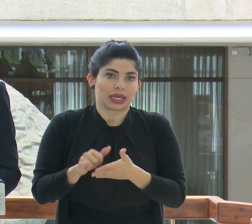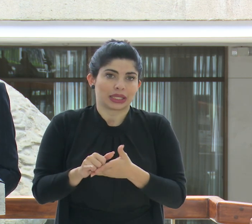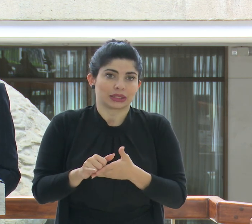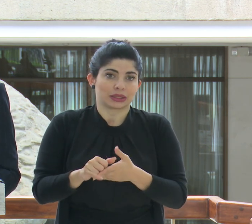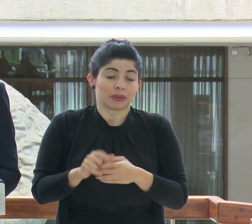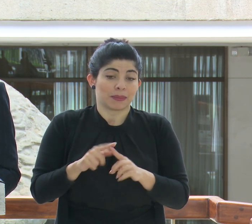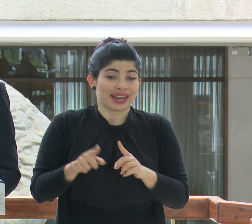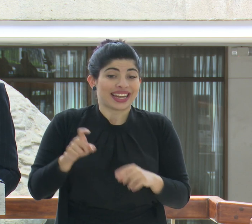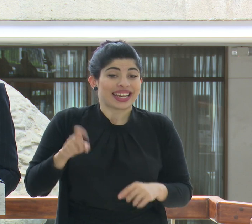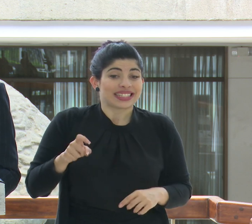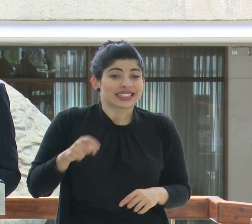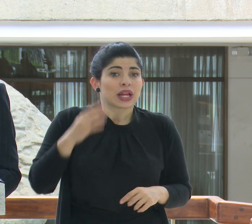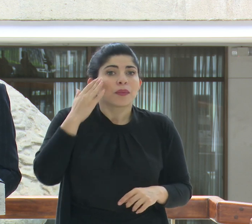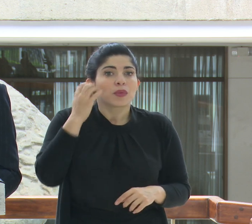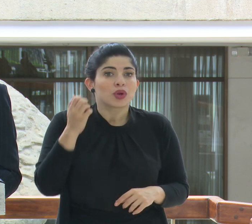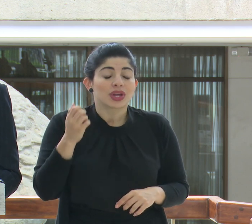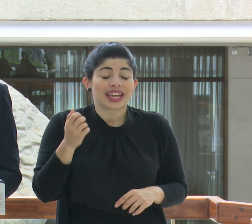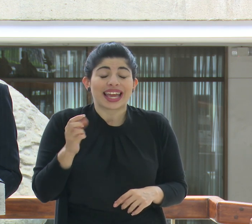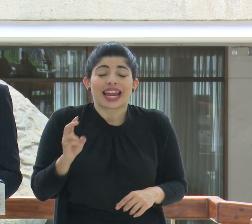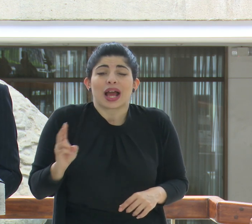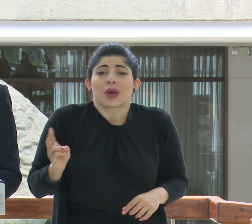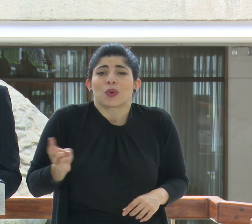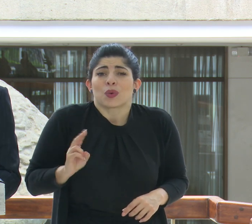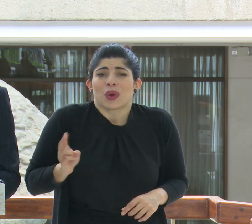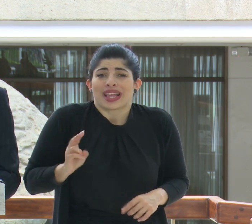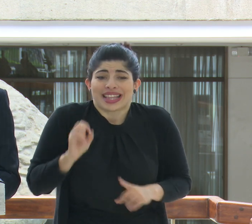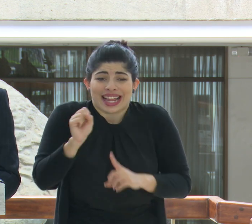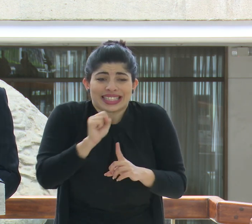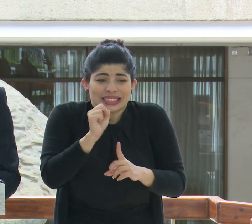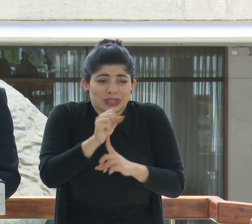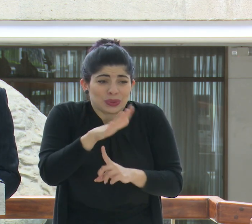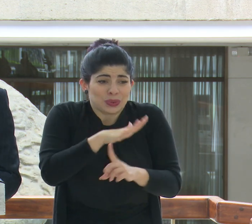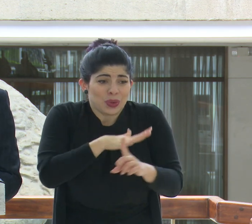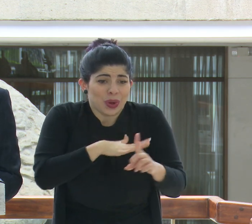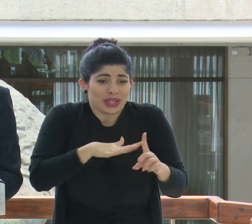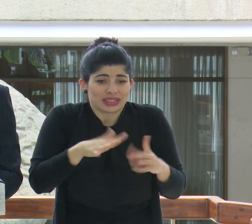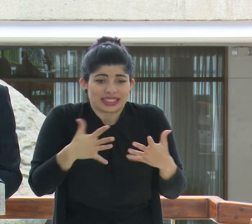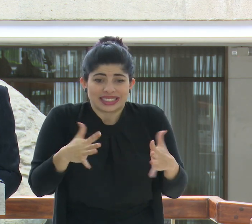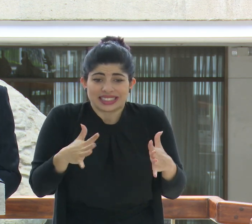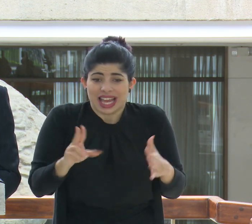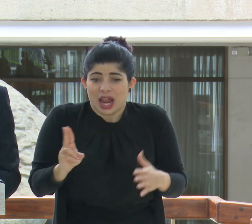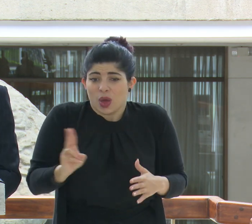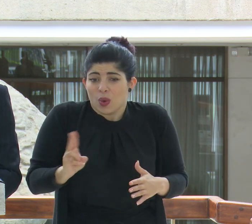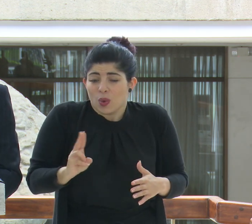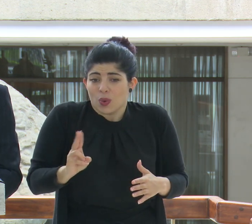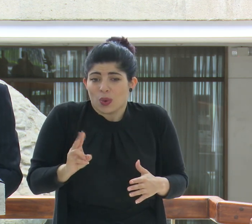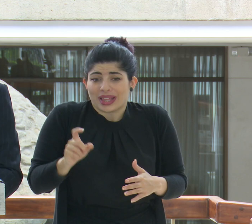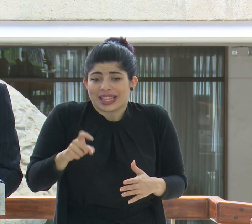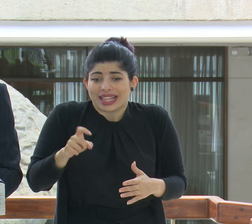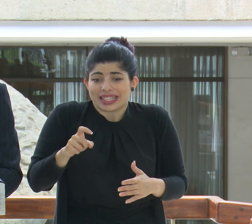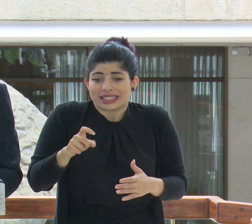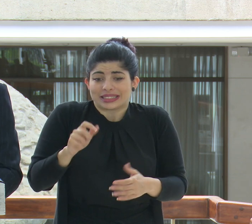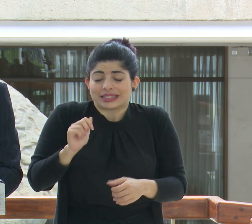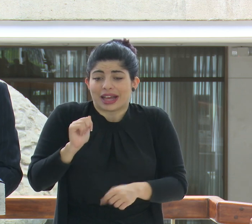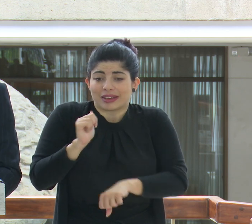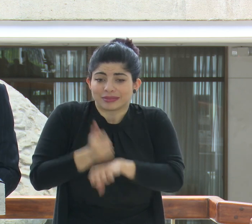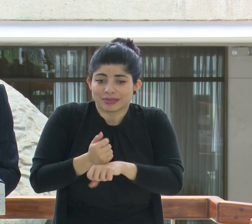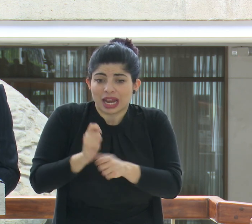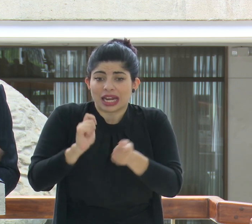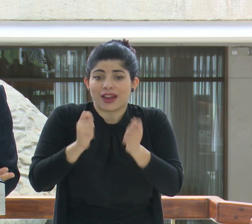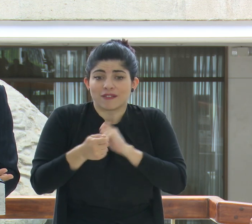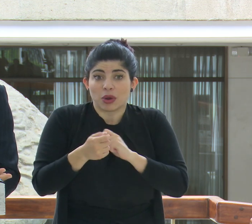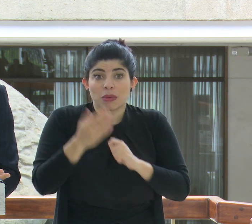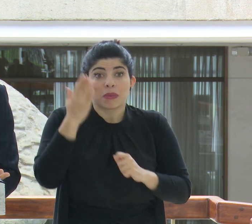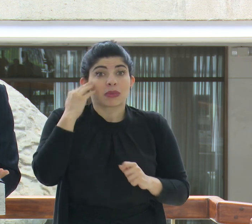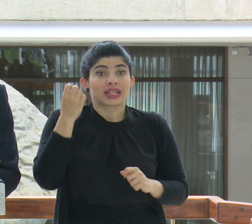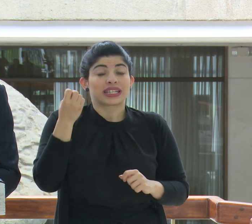Pero necesario porque era inminente, las condiciones hacían inminentes tener una reforma. Porque